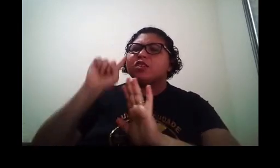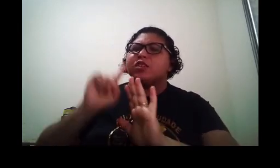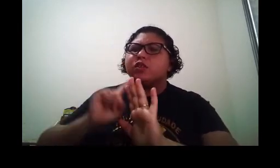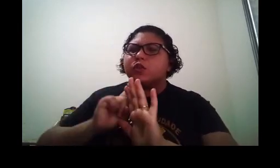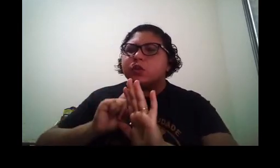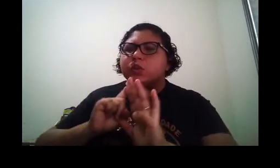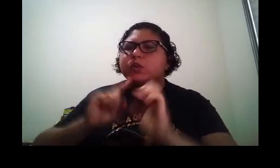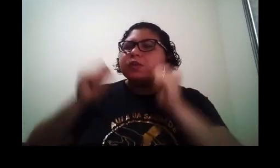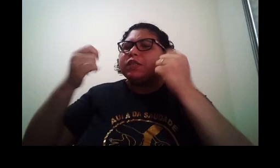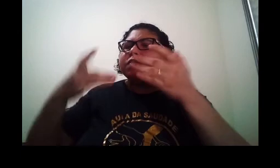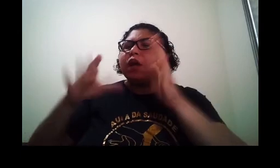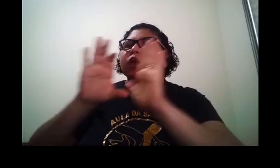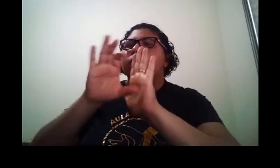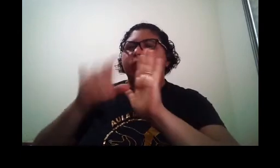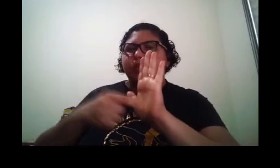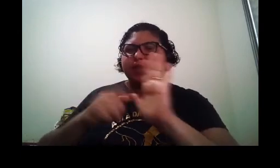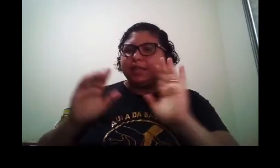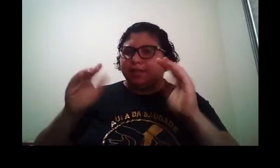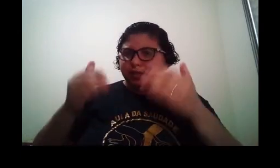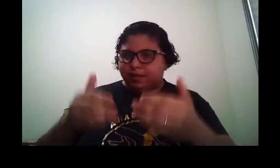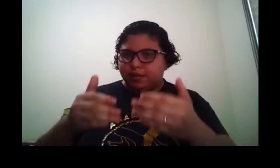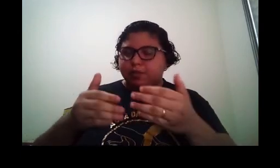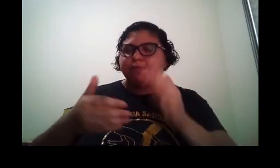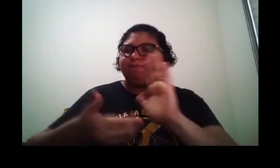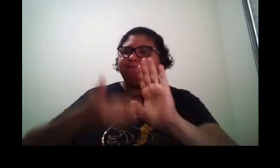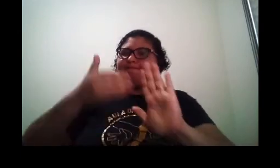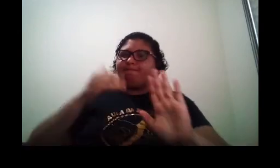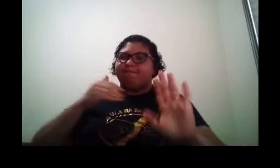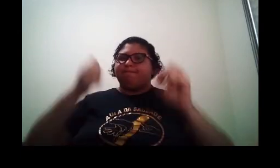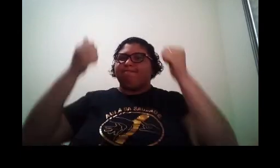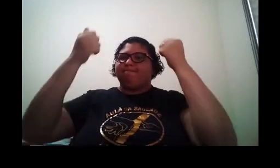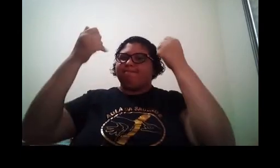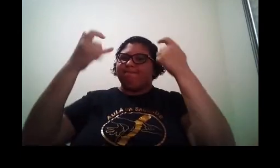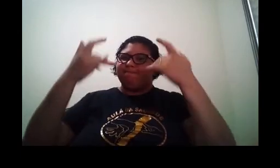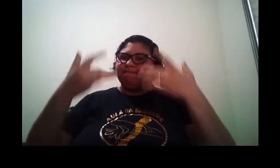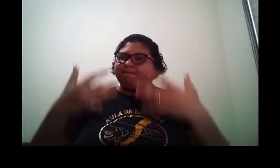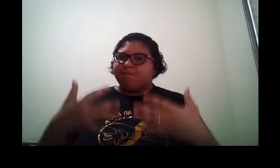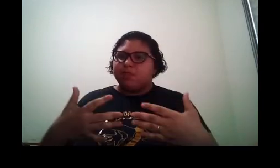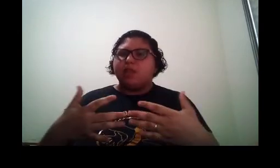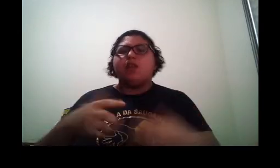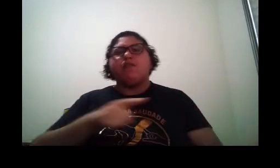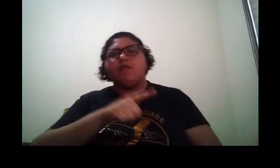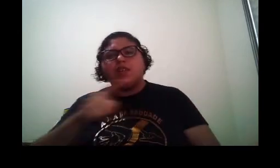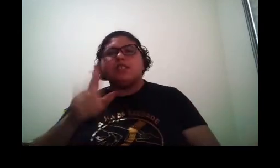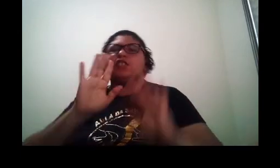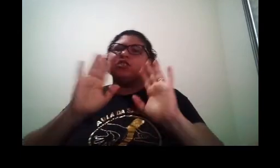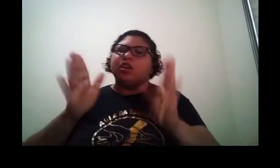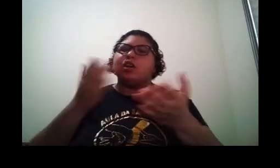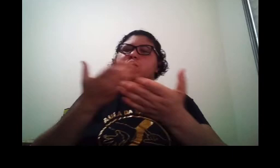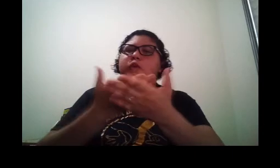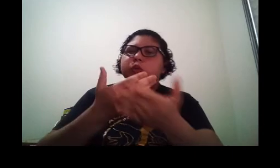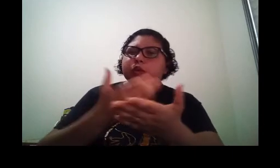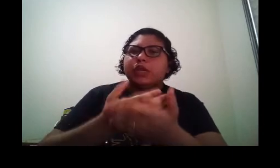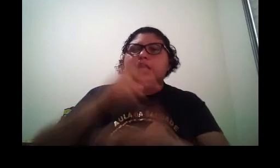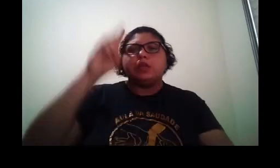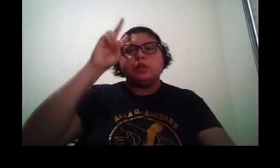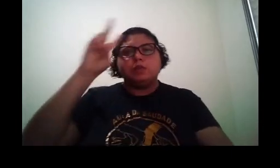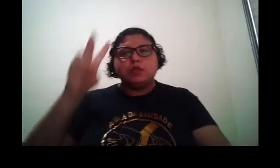a contextualização do que seria, do conceito, né, do que seria a identidade surda, é importante, né, a